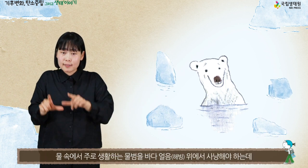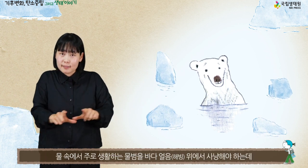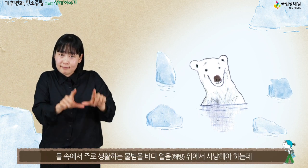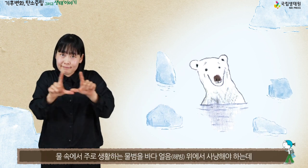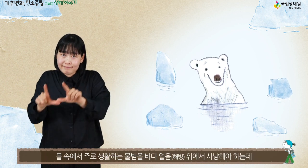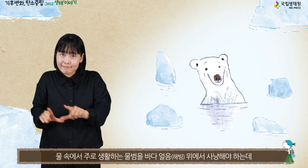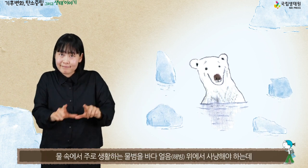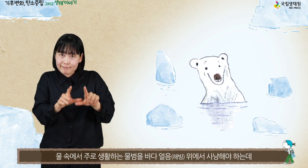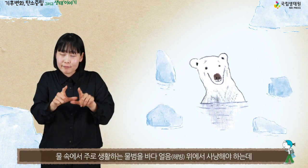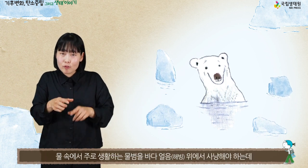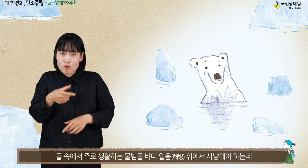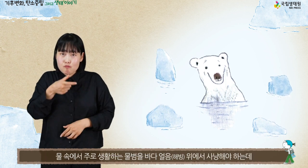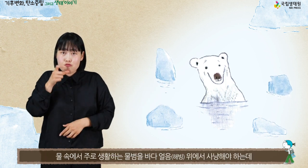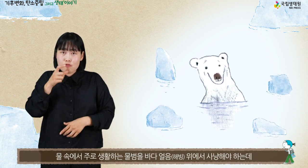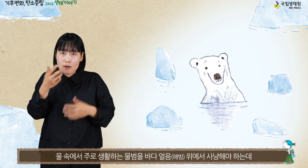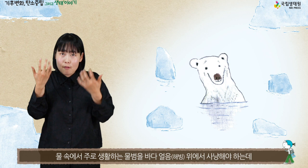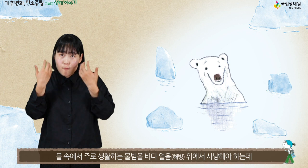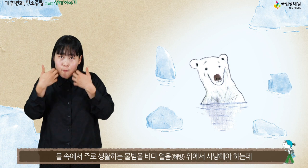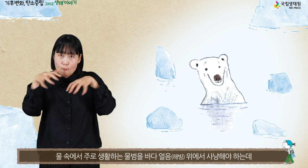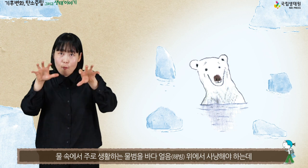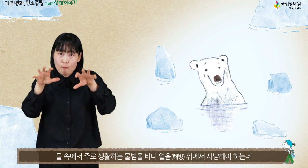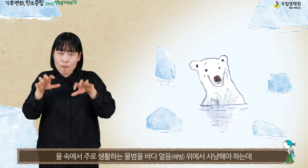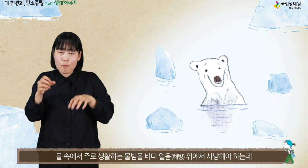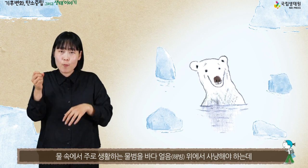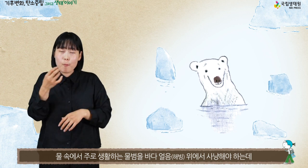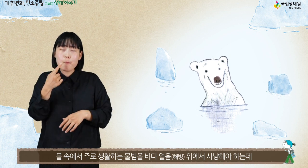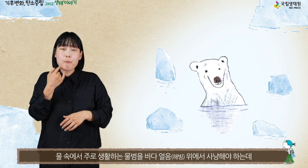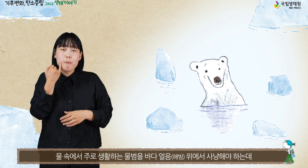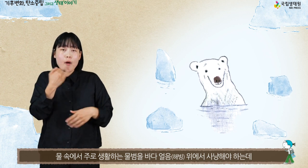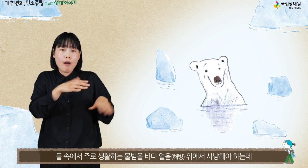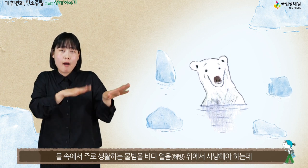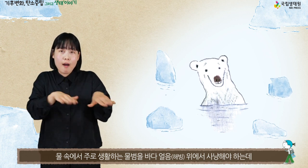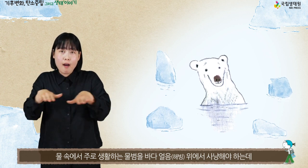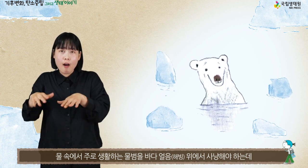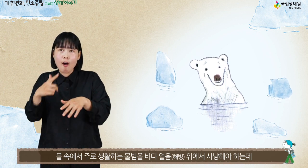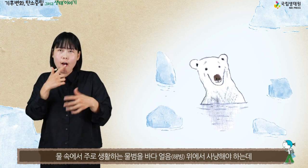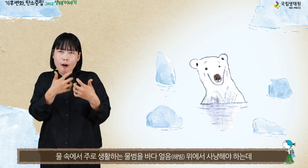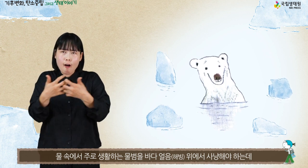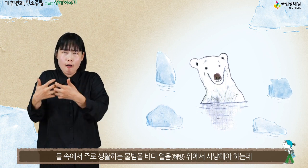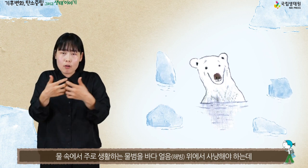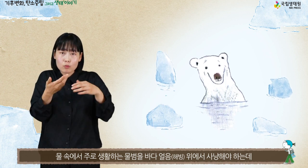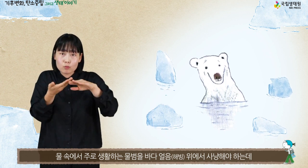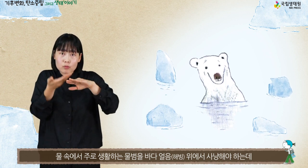물속에서 주로 생활하는 물범을 바다얼음 위에서 사냥해야 하는데